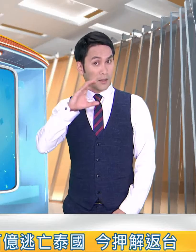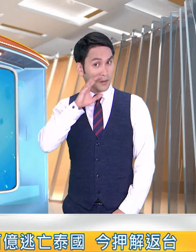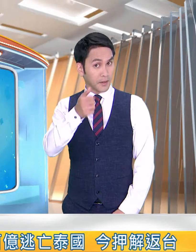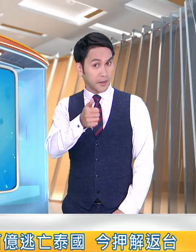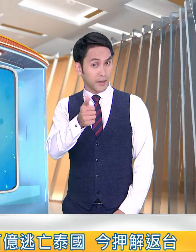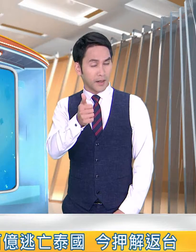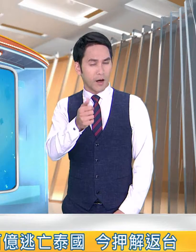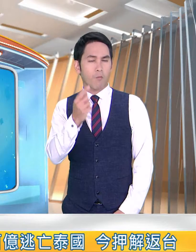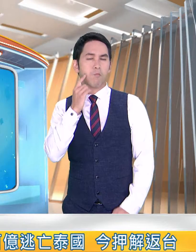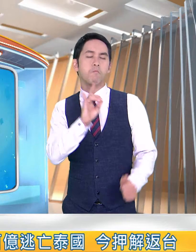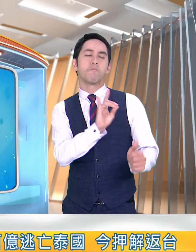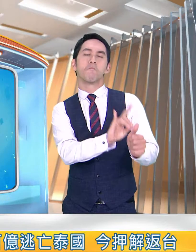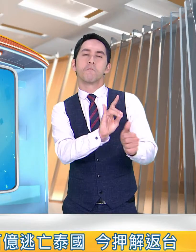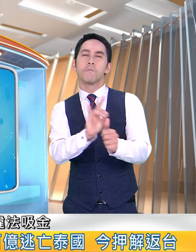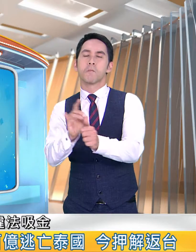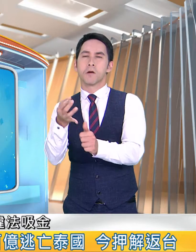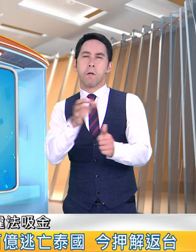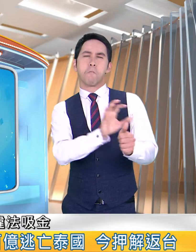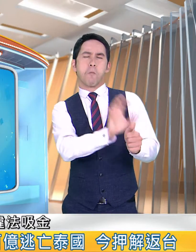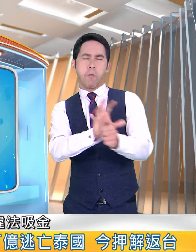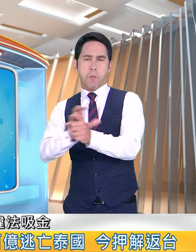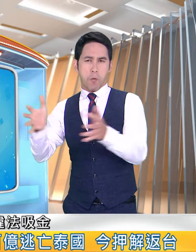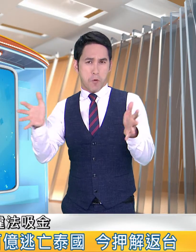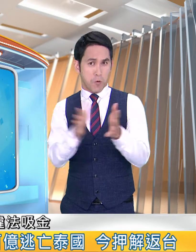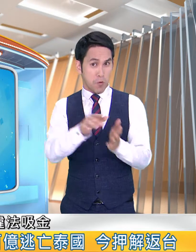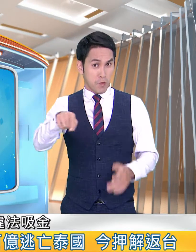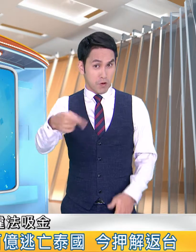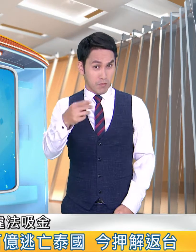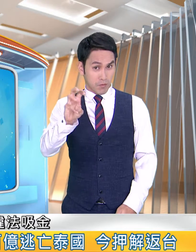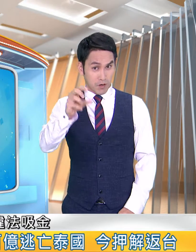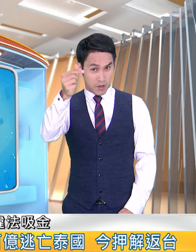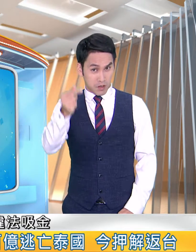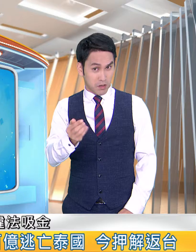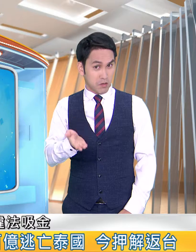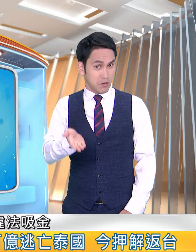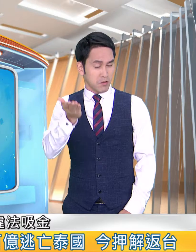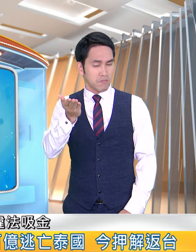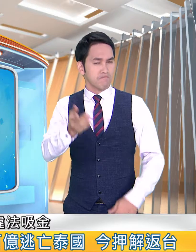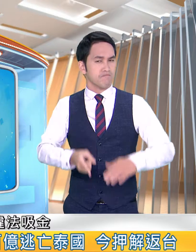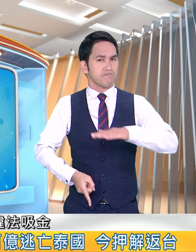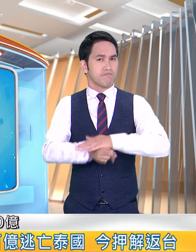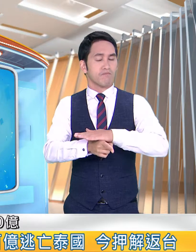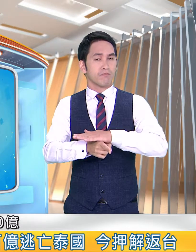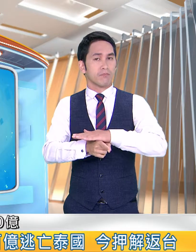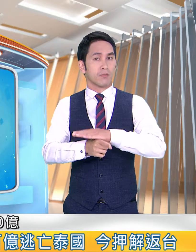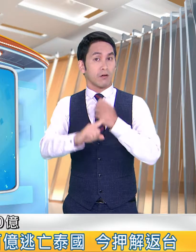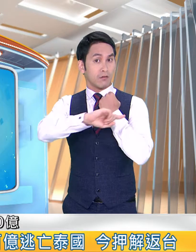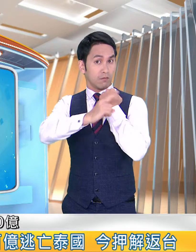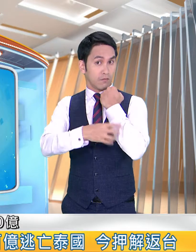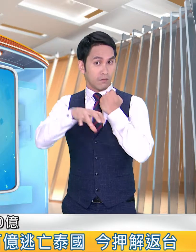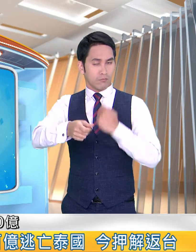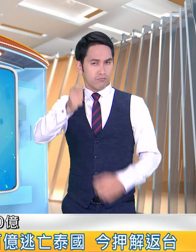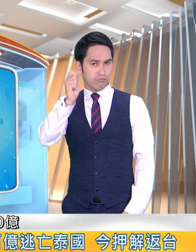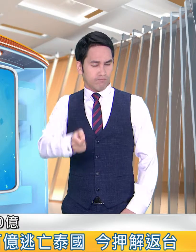经济要犯秦祥玉在多年以前涉嫌违法吸金，不法获利超过